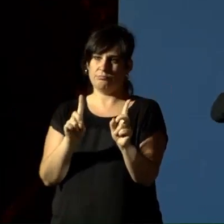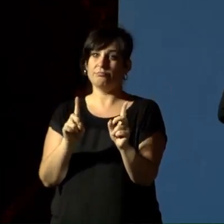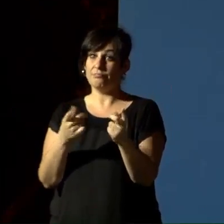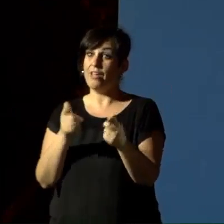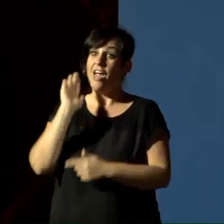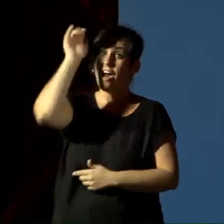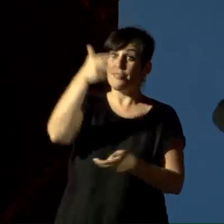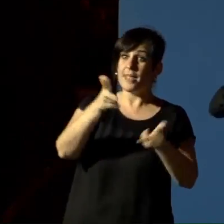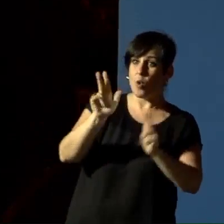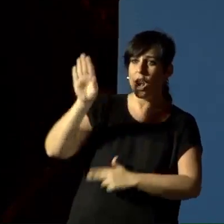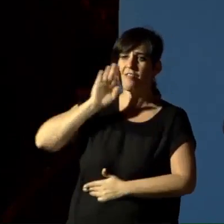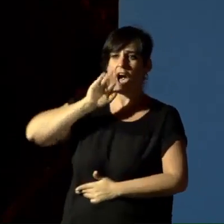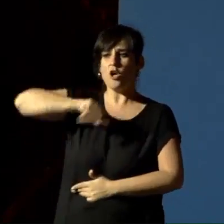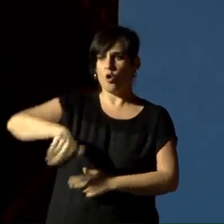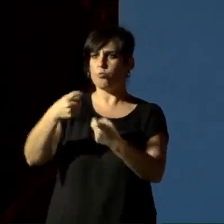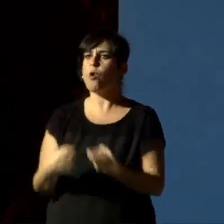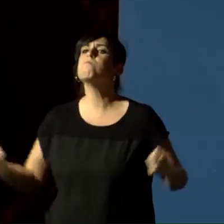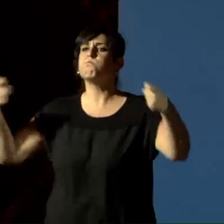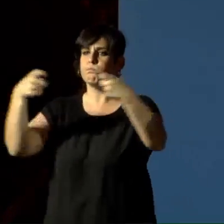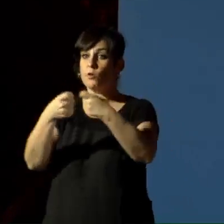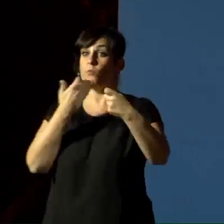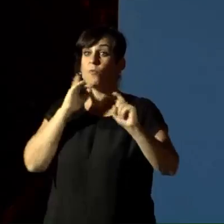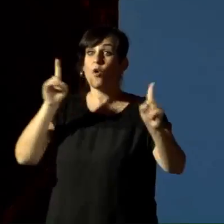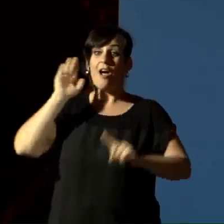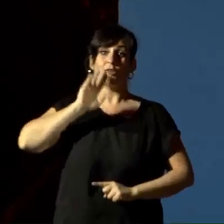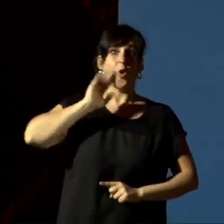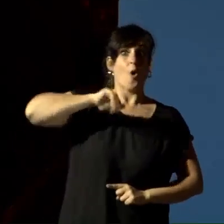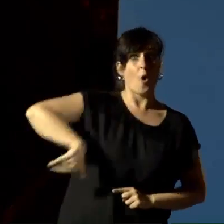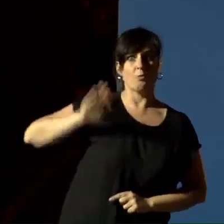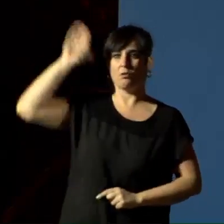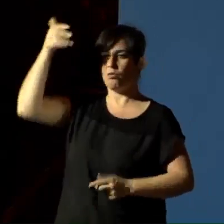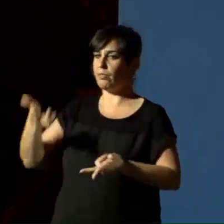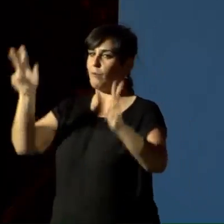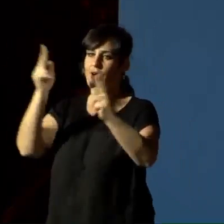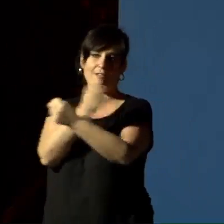democracia e corrupción. E se hai corrupción non vai haber democracia.